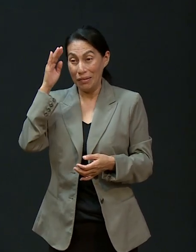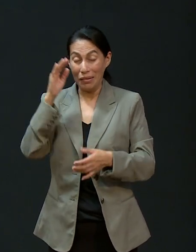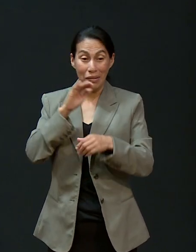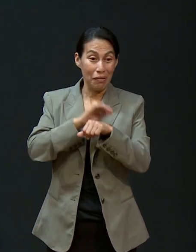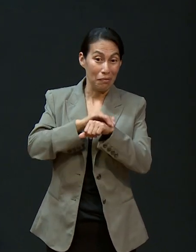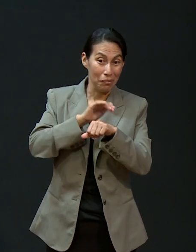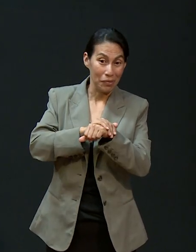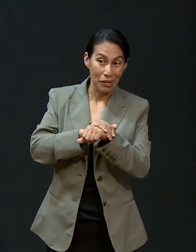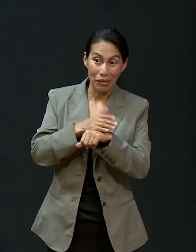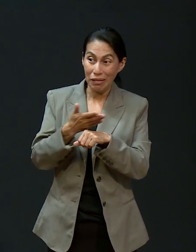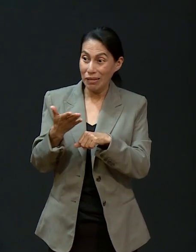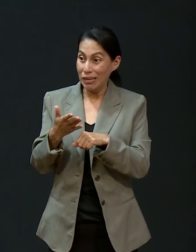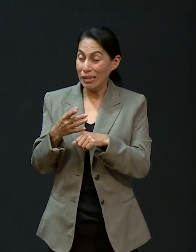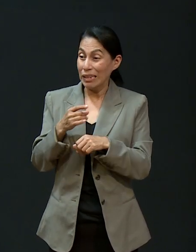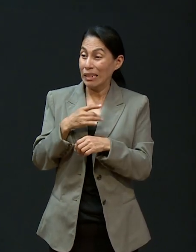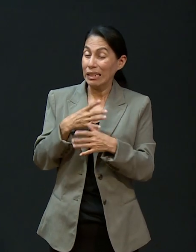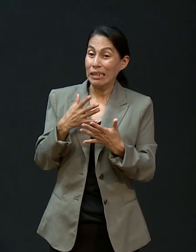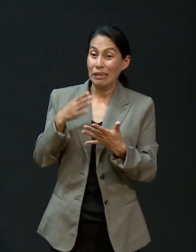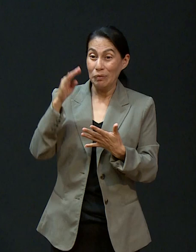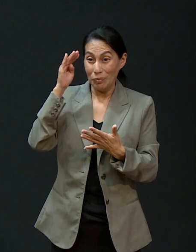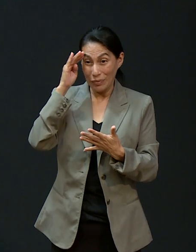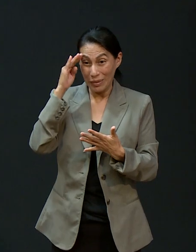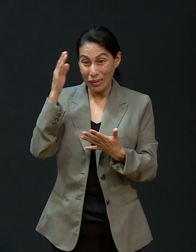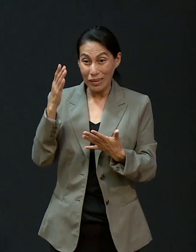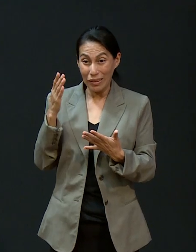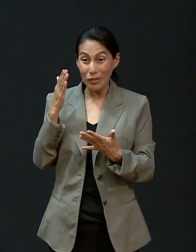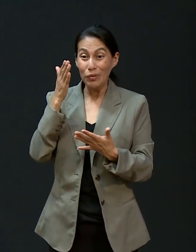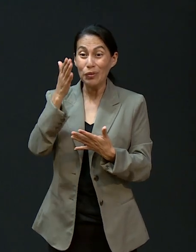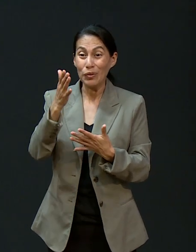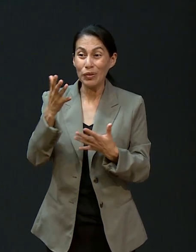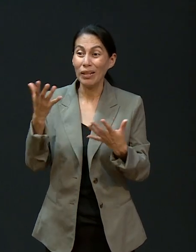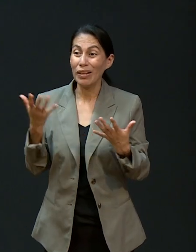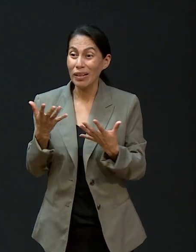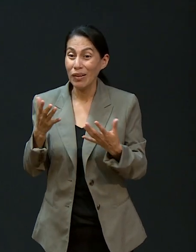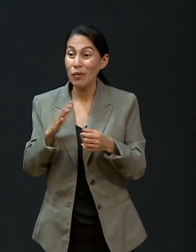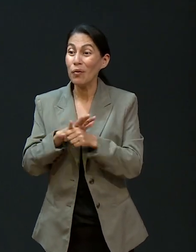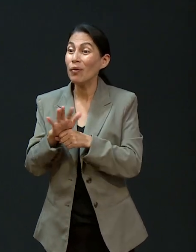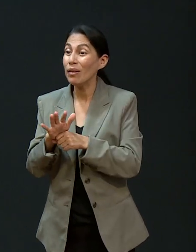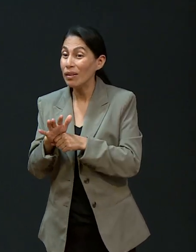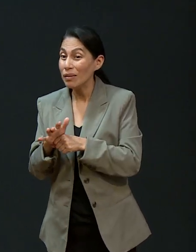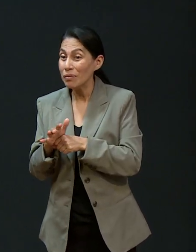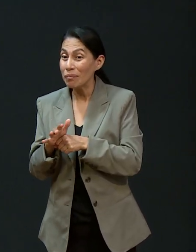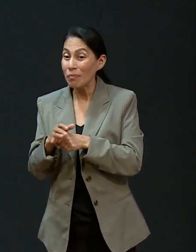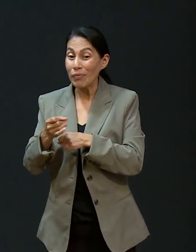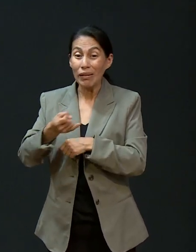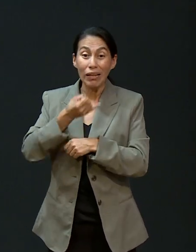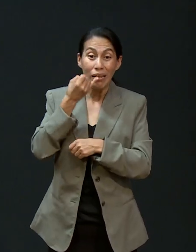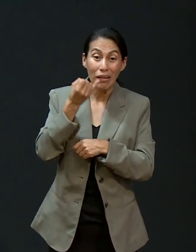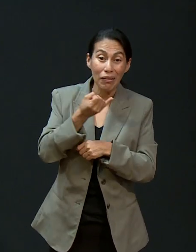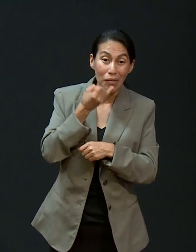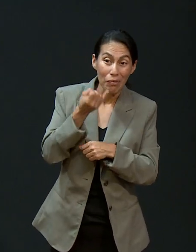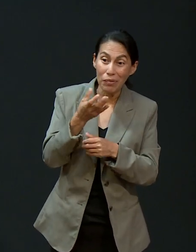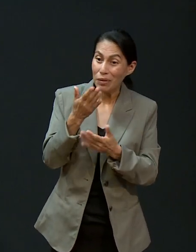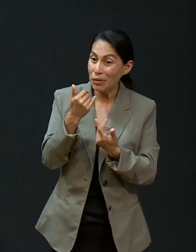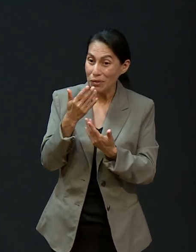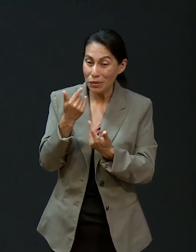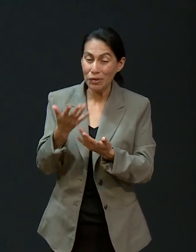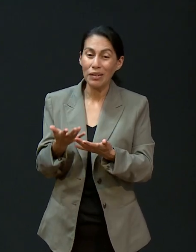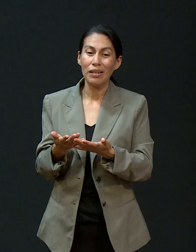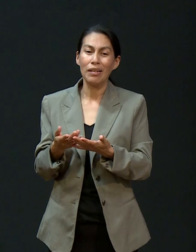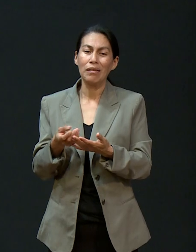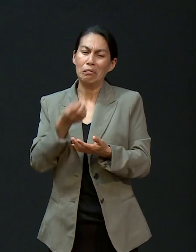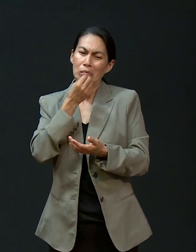Piensa en la familia, en los amigos. sientes miedo. ¿Qué va a pasar a lo desconocido? No conoces el